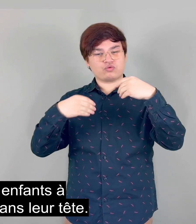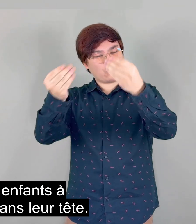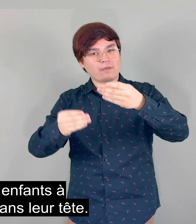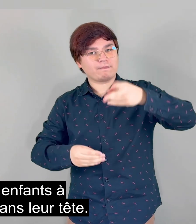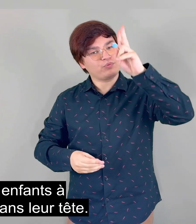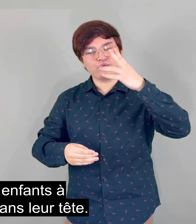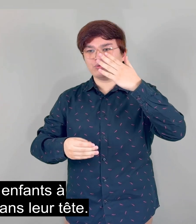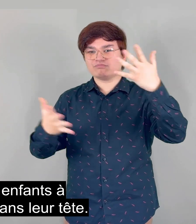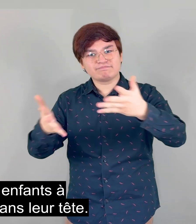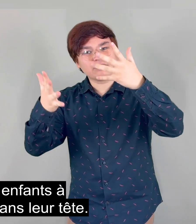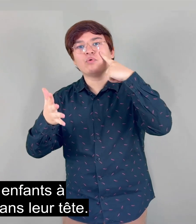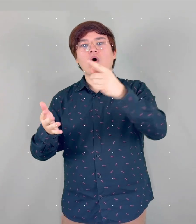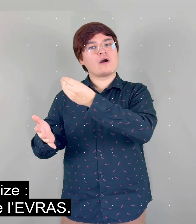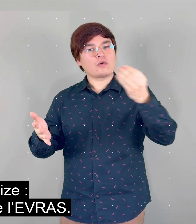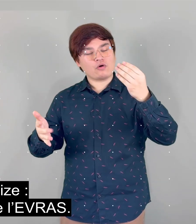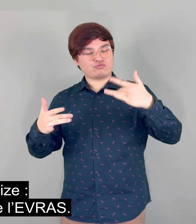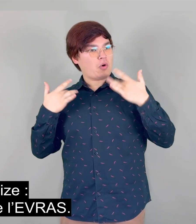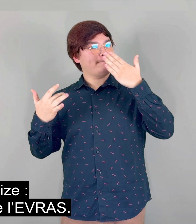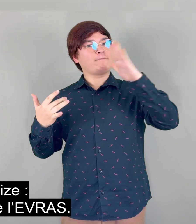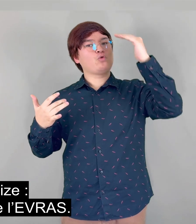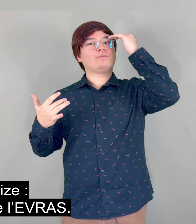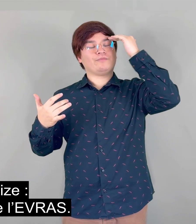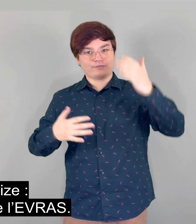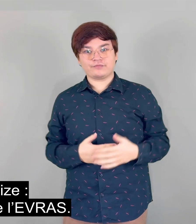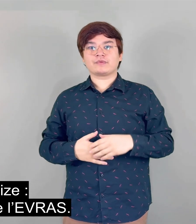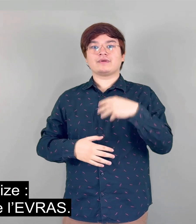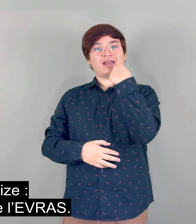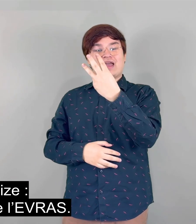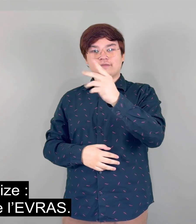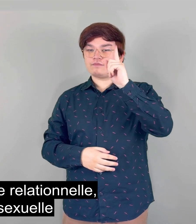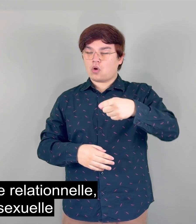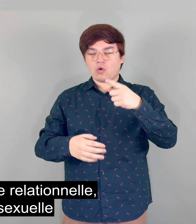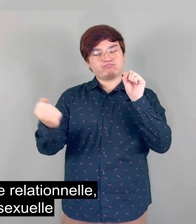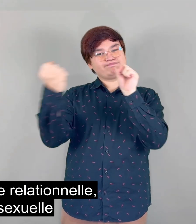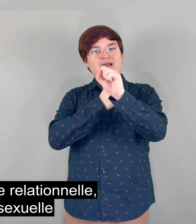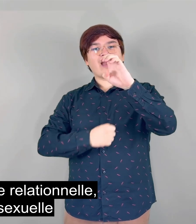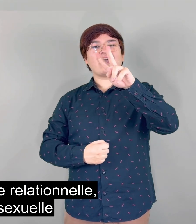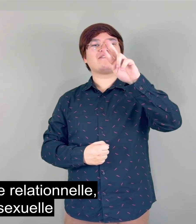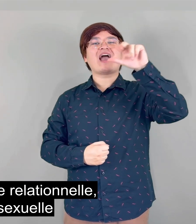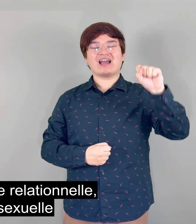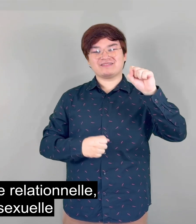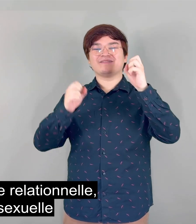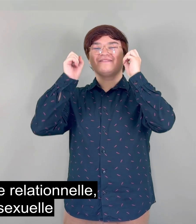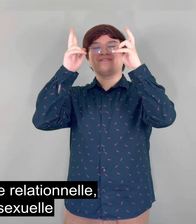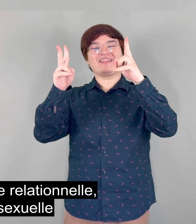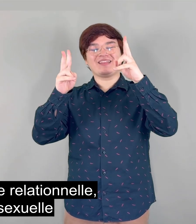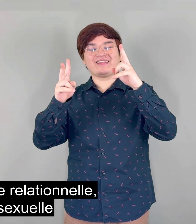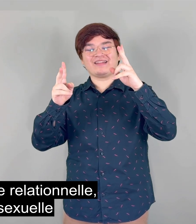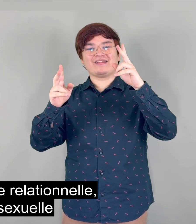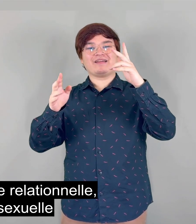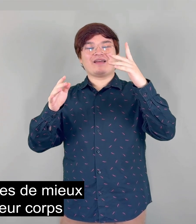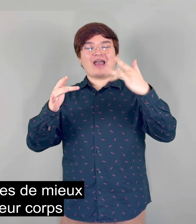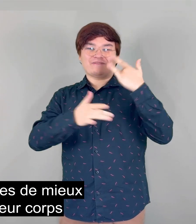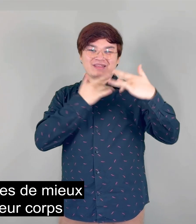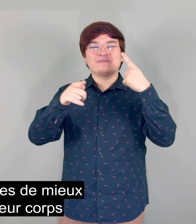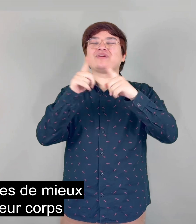se sentir mieux dans leur tête. Point 13. Il faut défendre les VRAS. L'éducation à la vie relationnelle, affective et